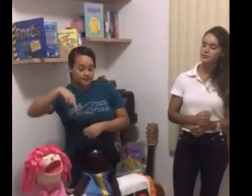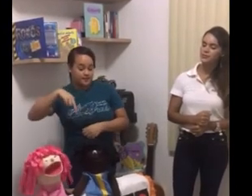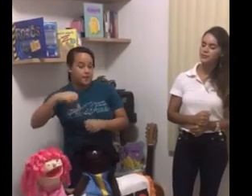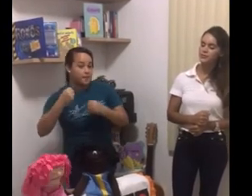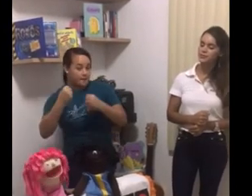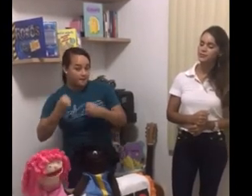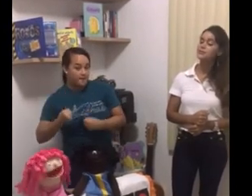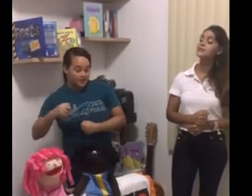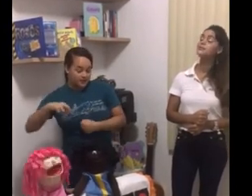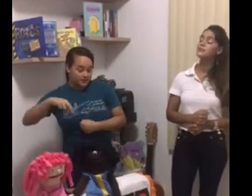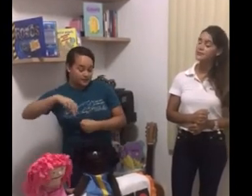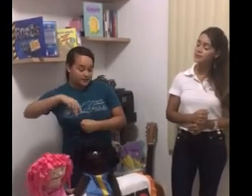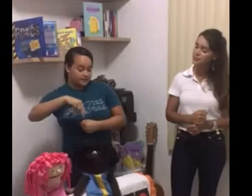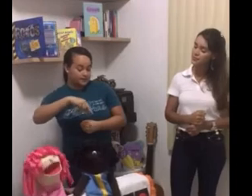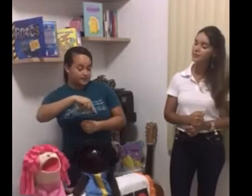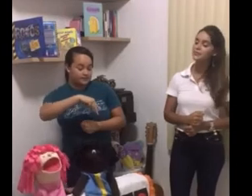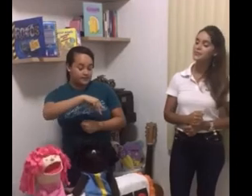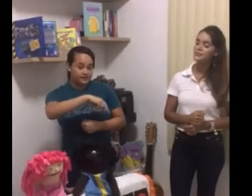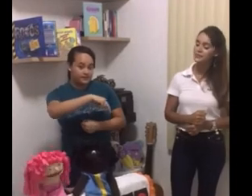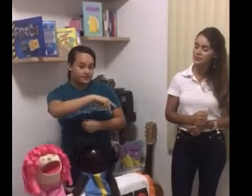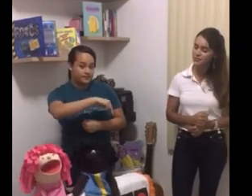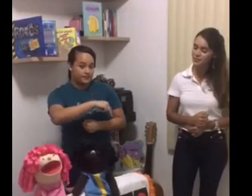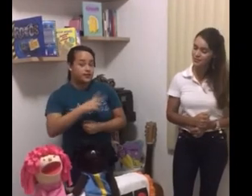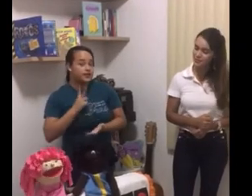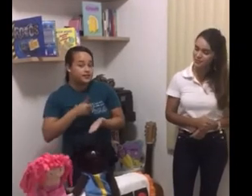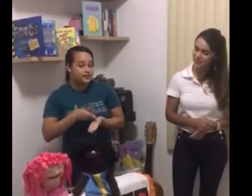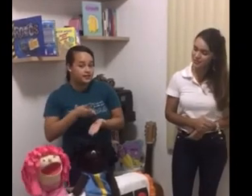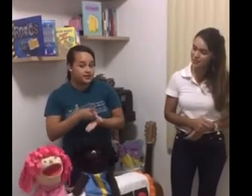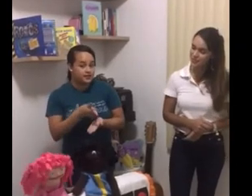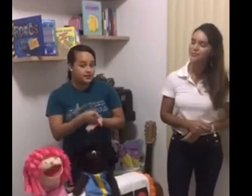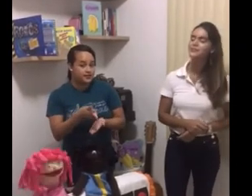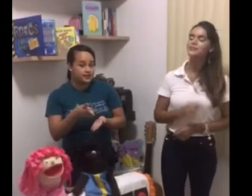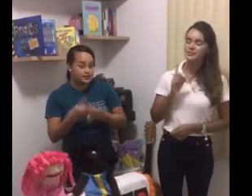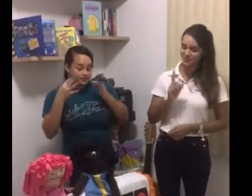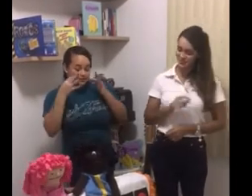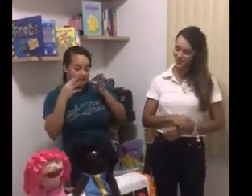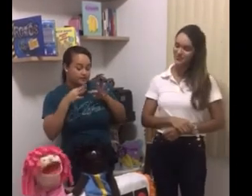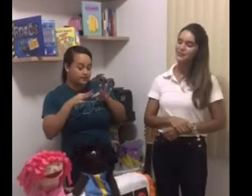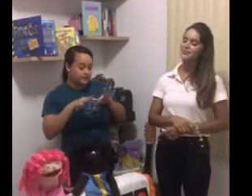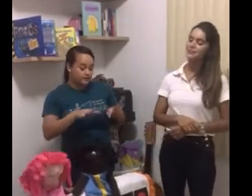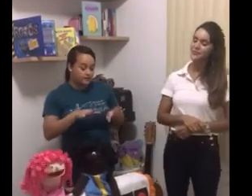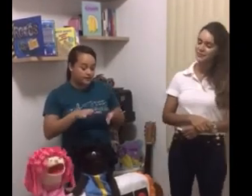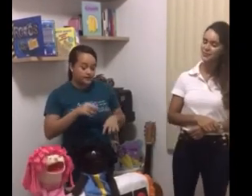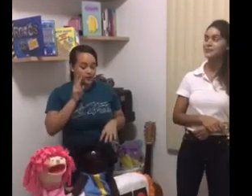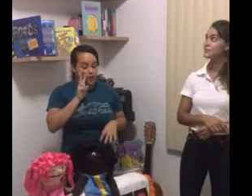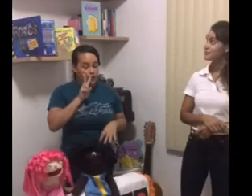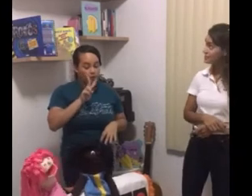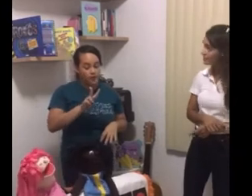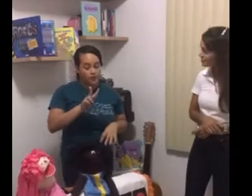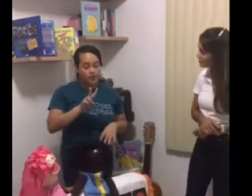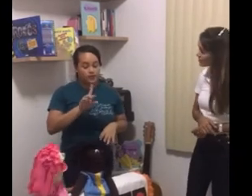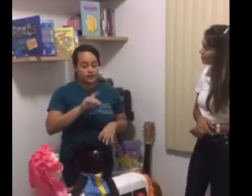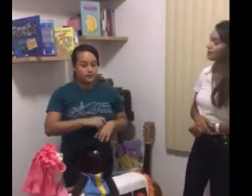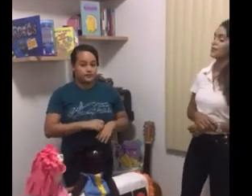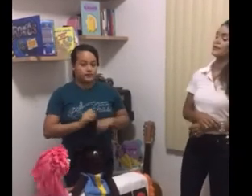pode atravessar a rua. Sempre com muita atenção, olhando para